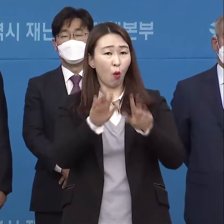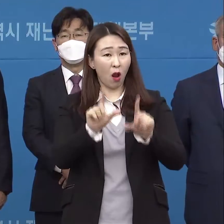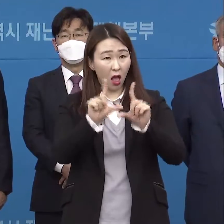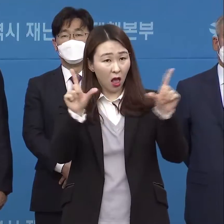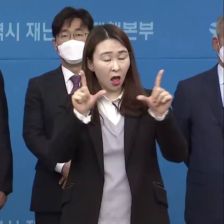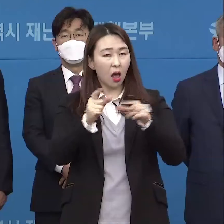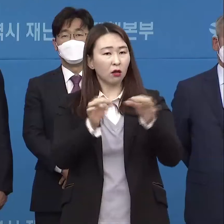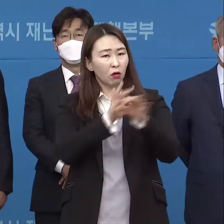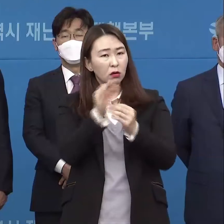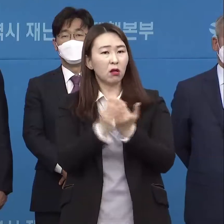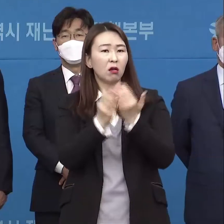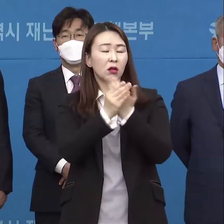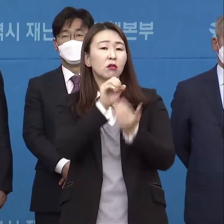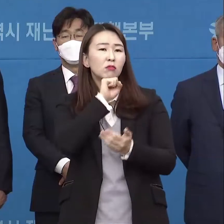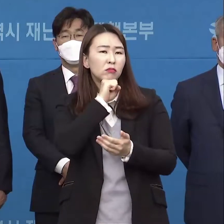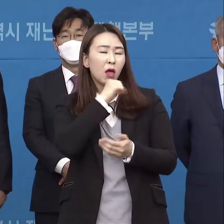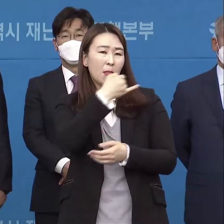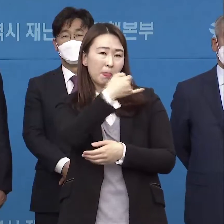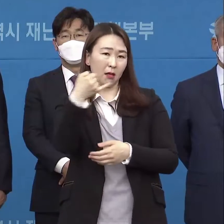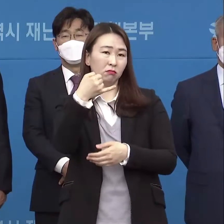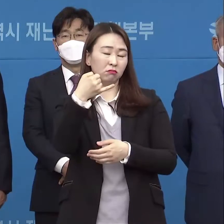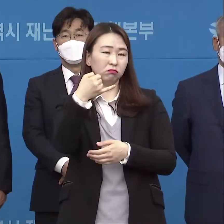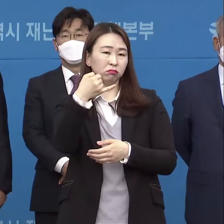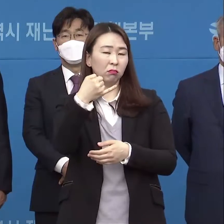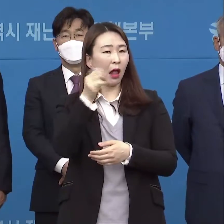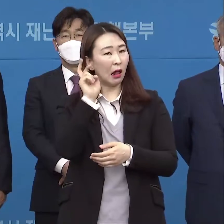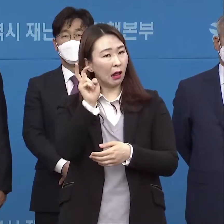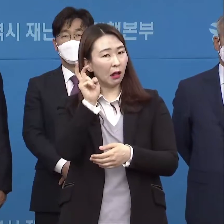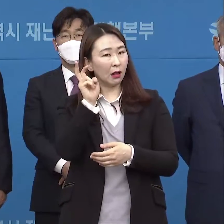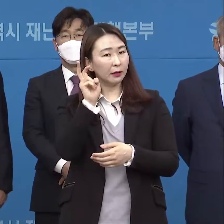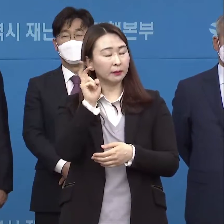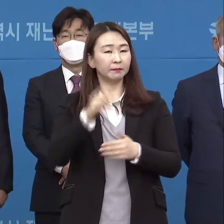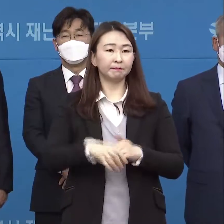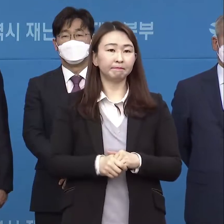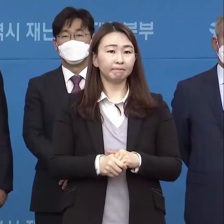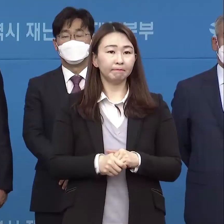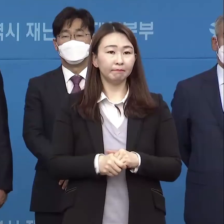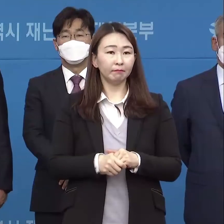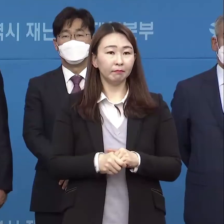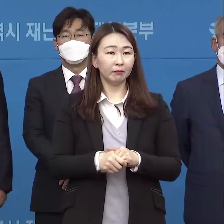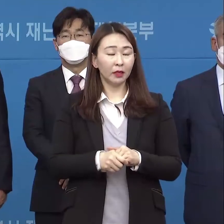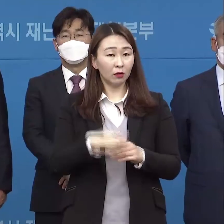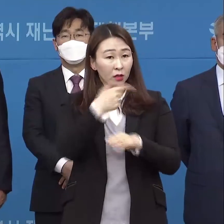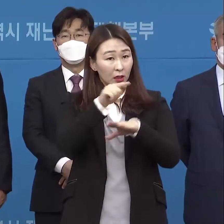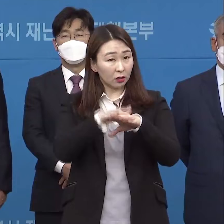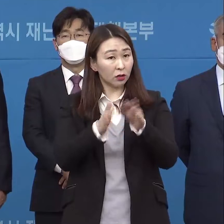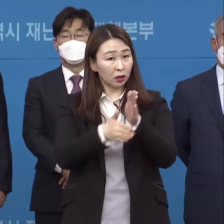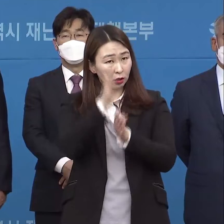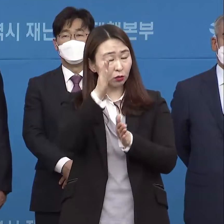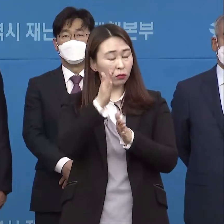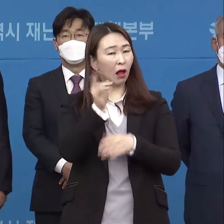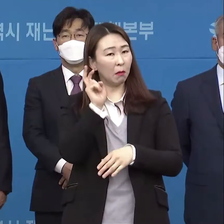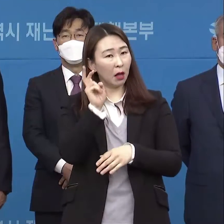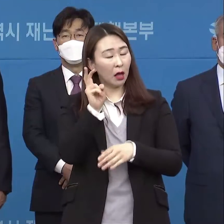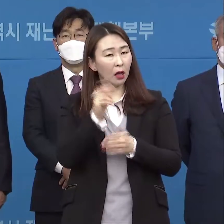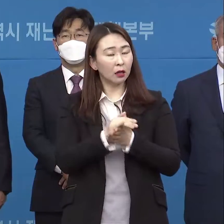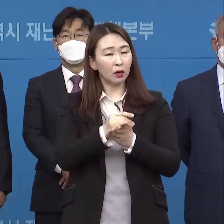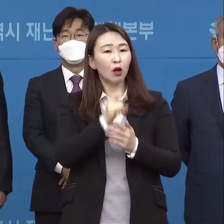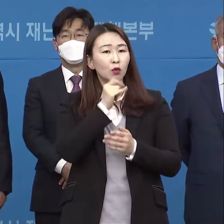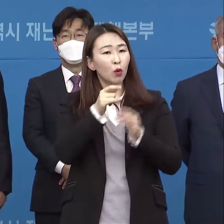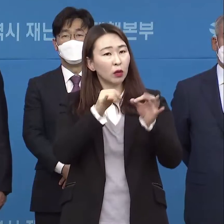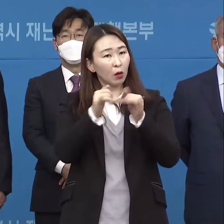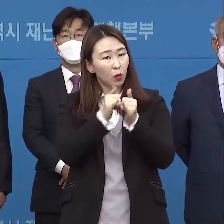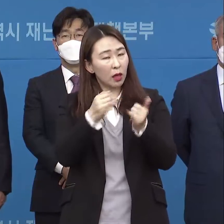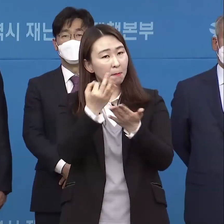올해 경제 성장률을 마이너스로 전망하고 있습니다. 우리 시도 예외 없이